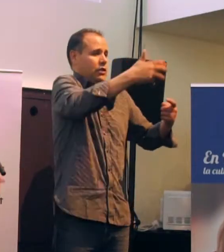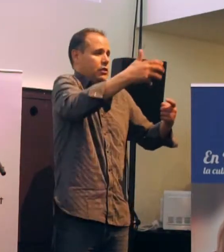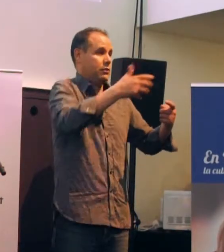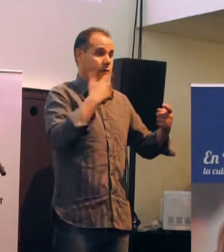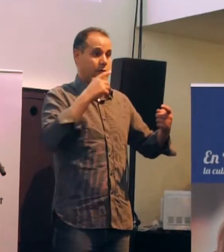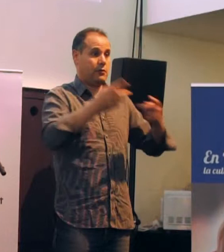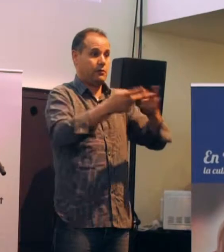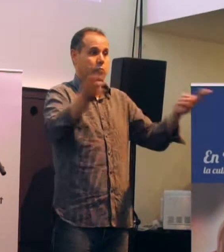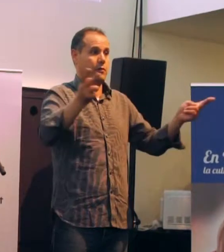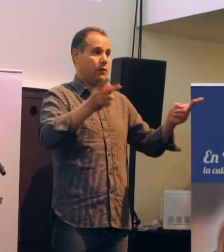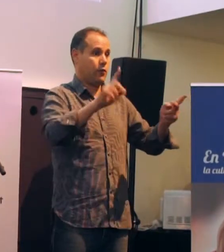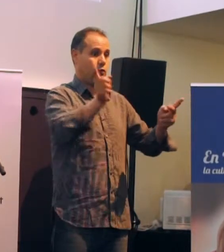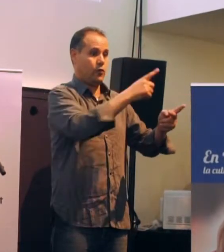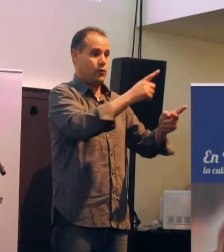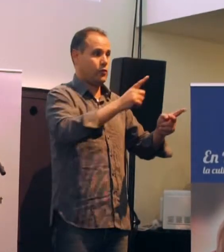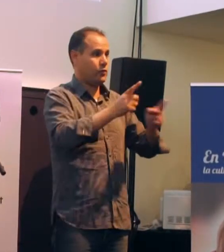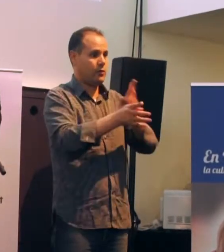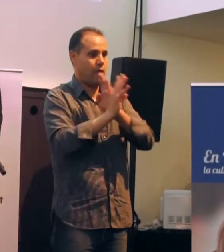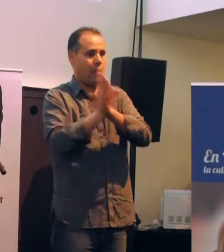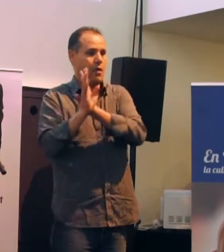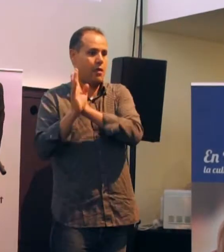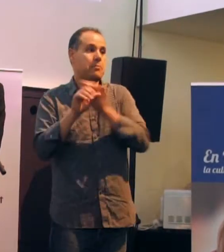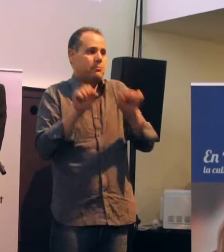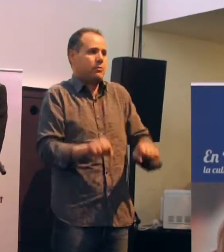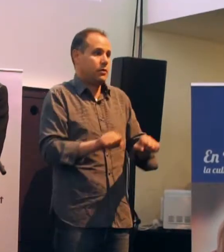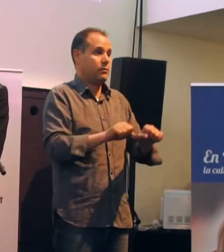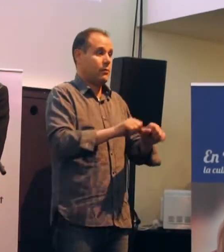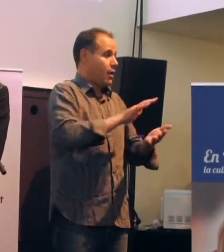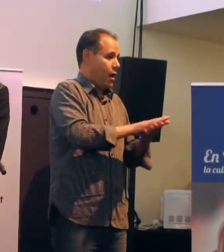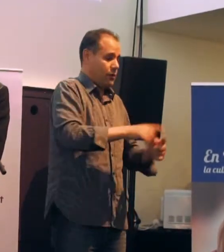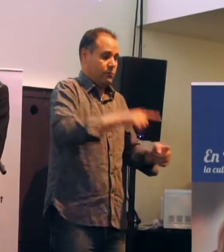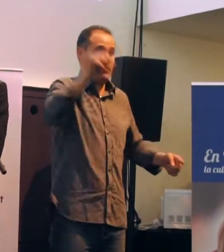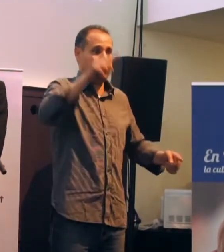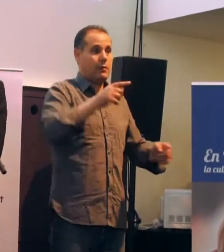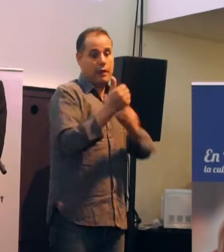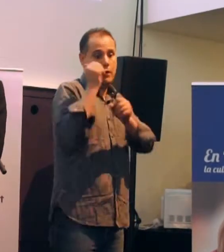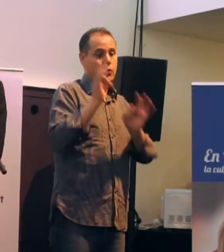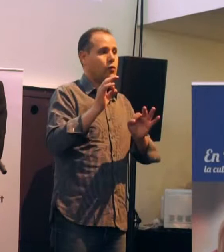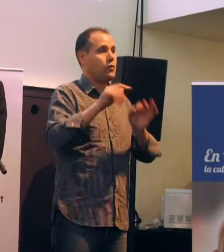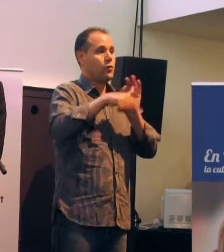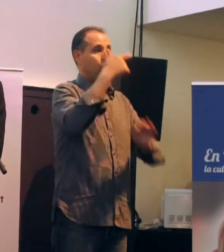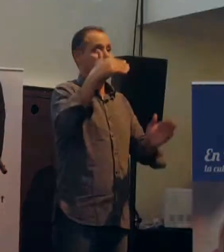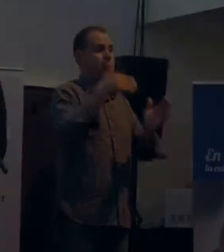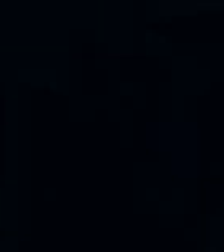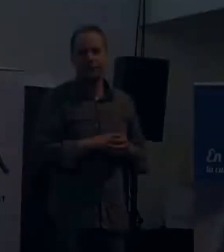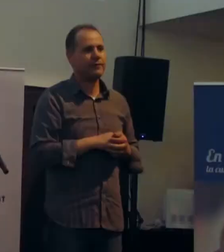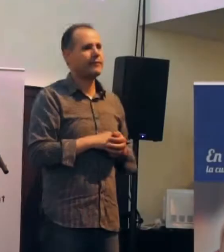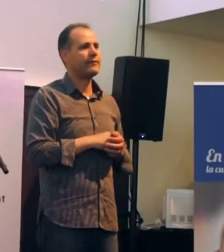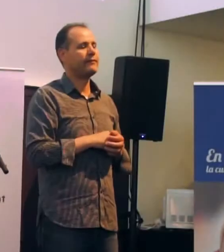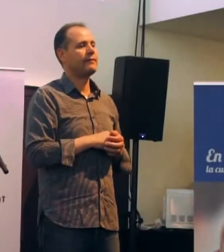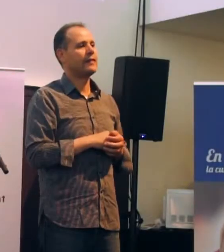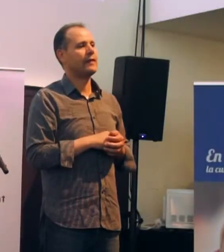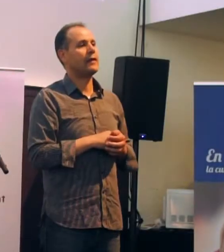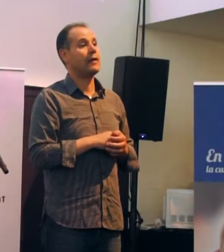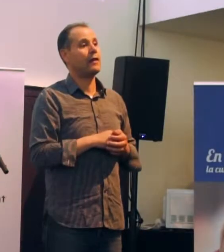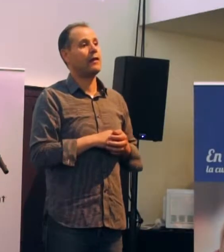peut toucher toutes les sensibilités, on peut toucher tous les âges, et les 12 000 personnes accueillies l'année dernière vont être largement dépassées cette année.